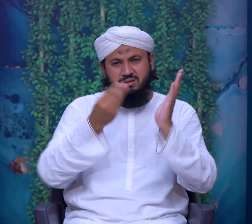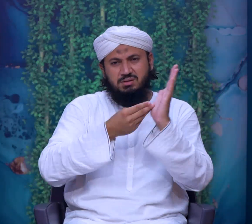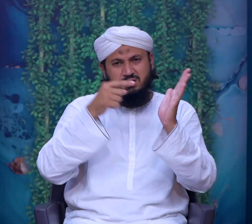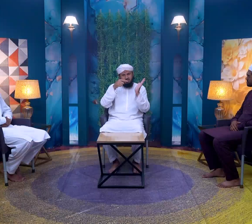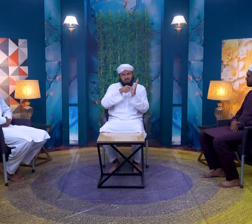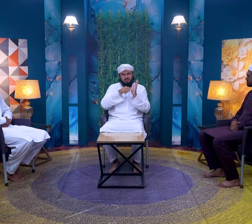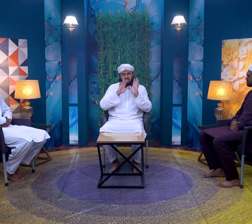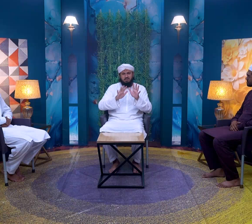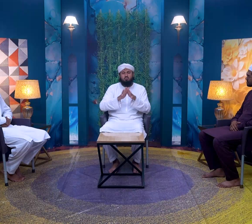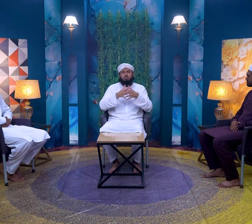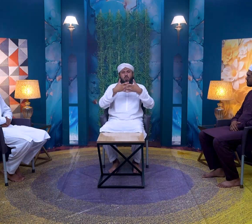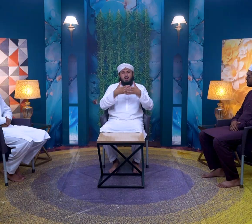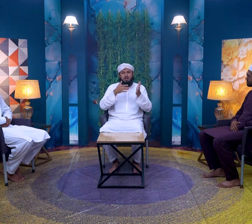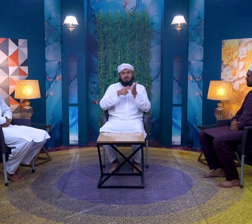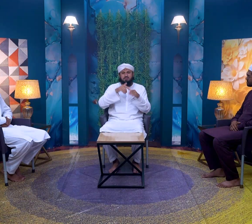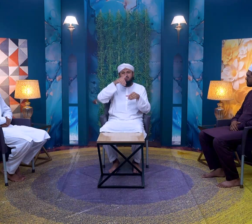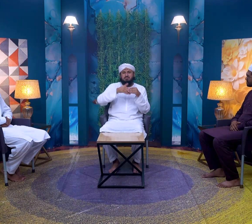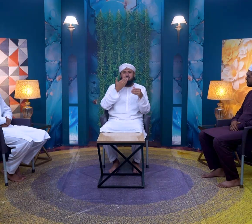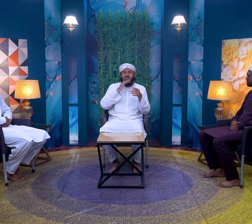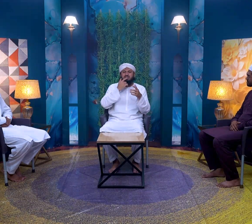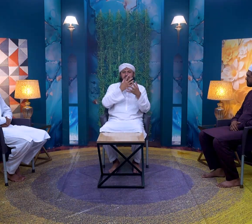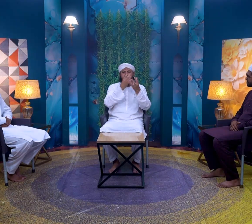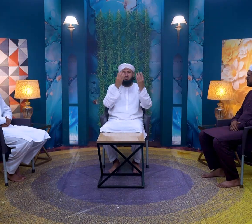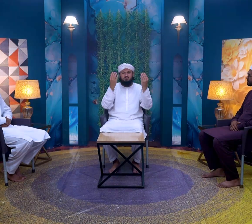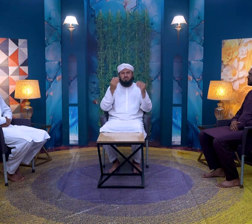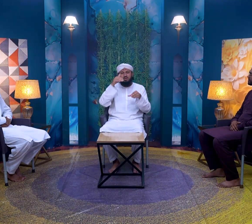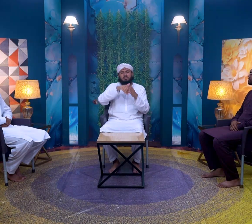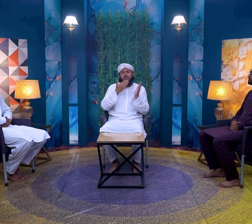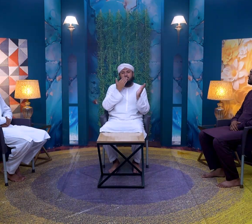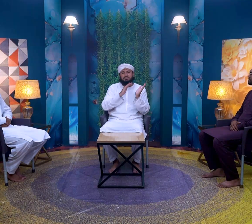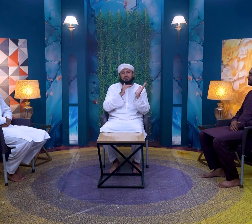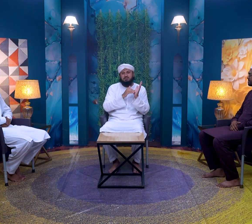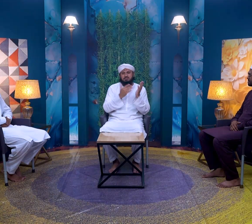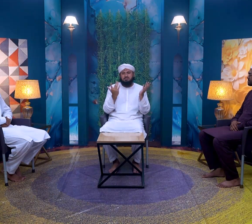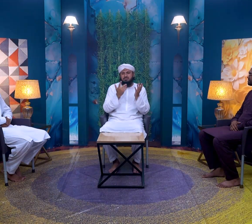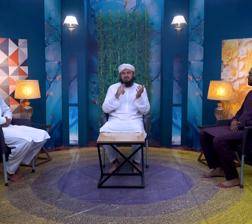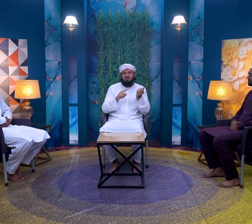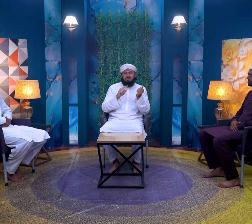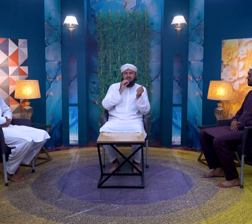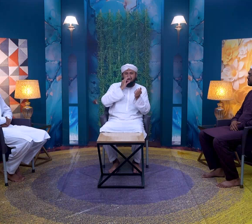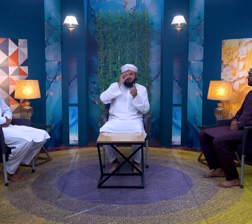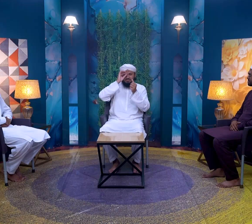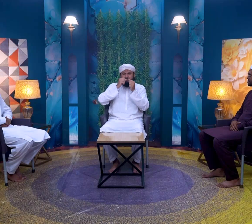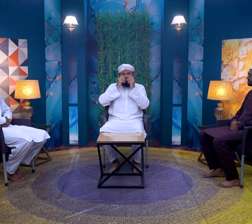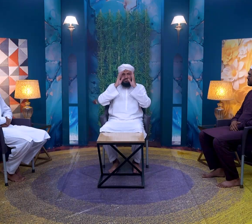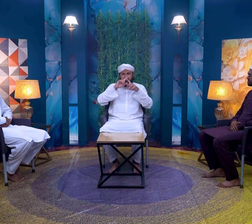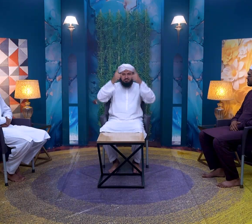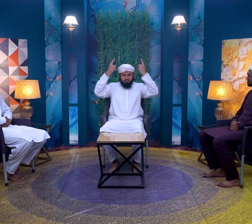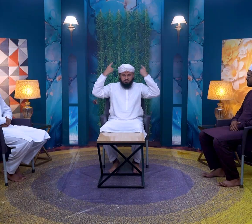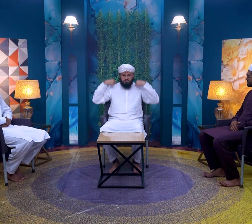سمیت کثیر مفسرین نے فرمایا کہ آیت طیبہ میں موجود لفظ نور سے مراد نبی پاک صلی اللہ علیہ وآلہ وصحبہ وسلم